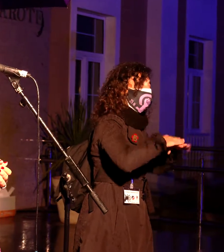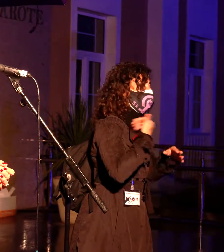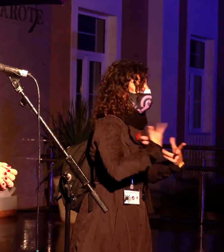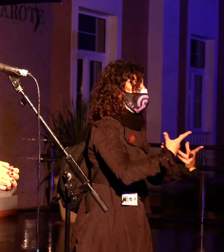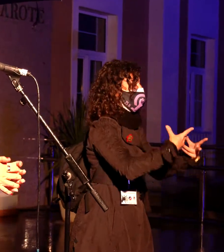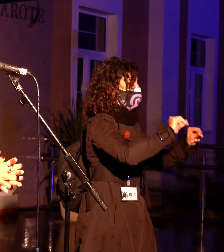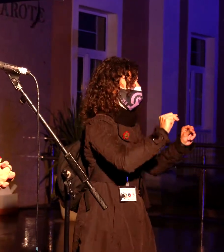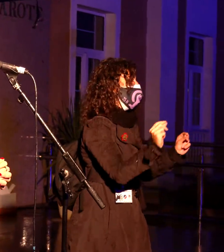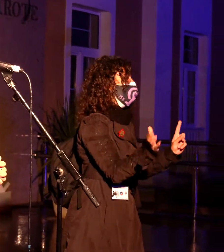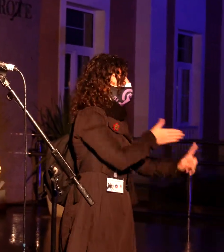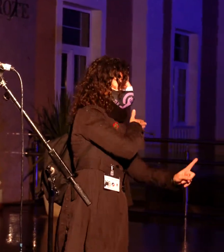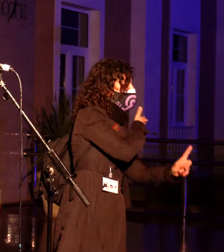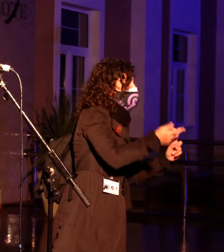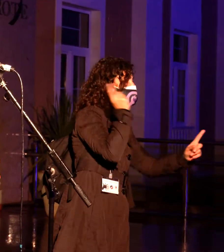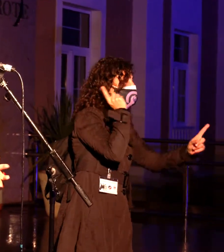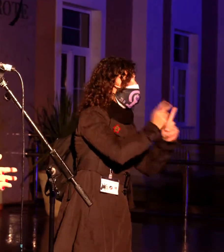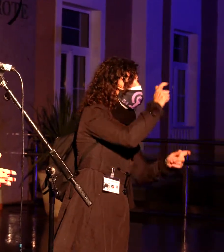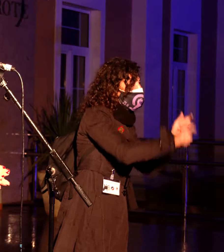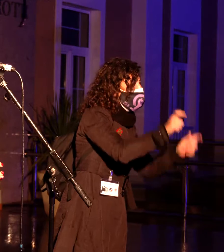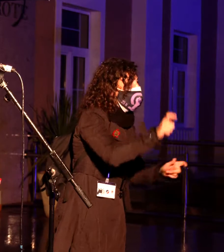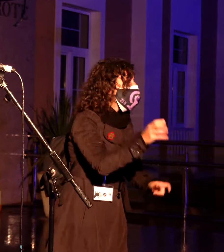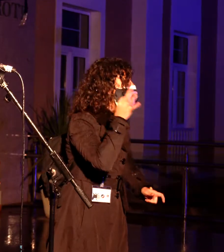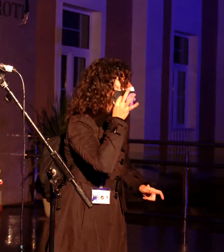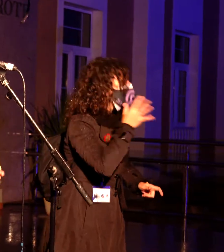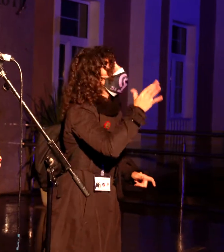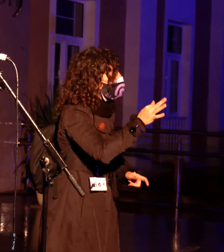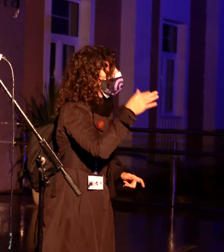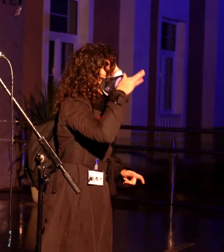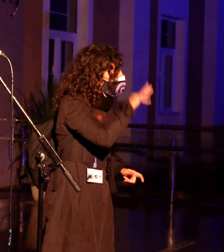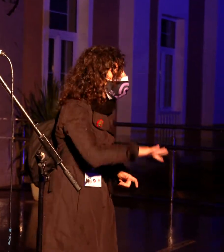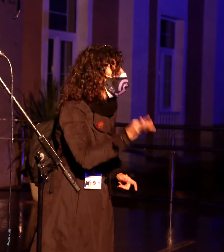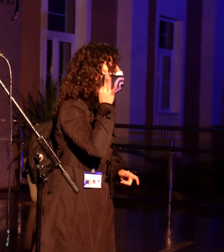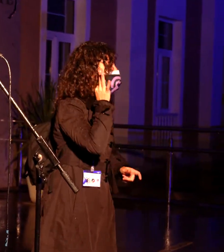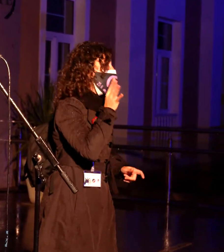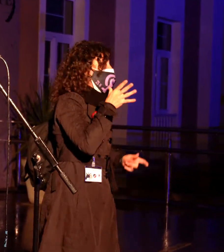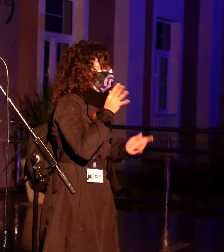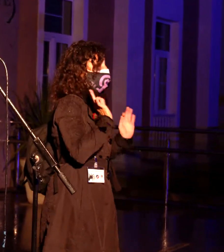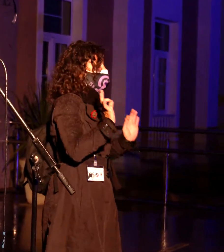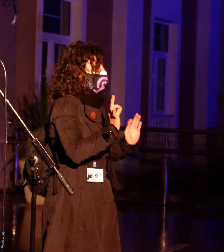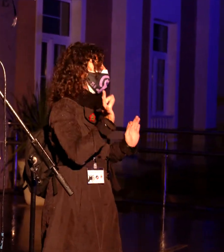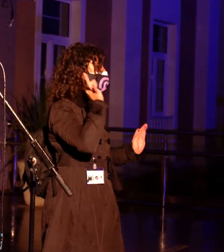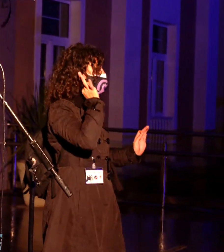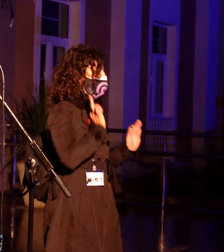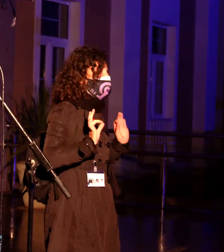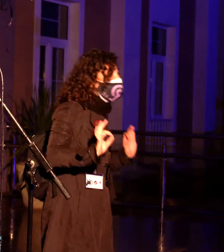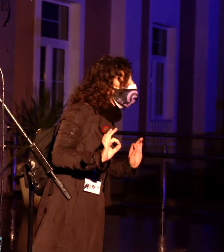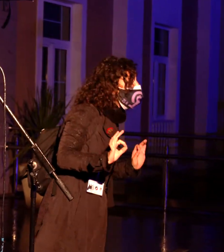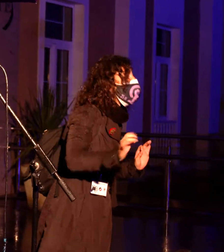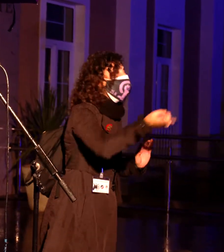Fin a la violencia contra las mujeres y las niñas por el mero hecho de serlo. Que todos y todas